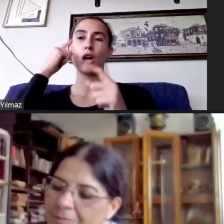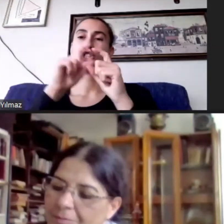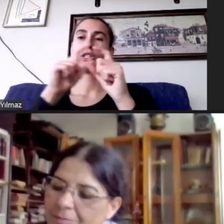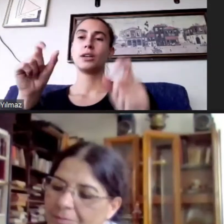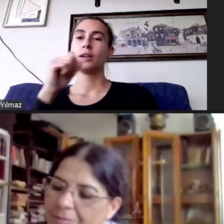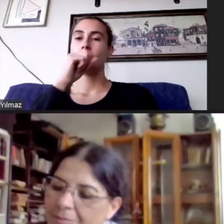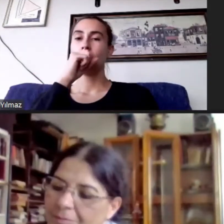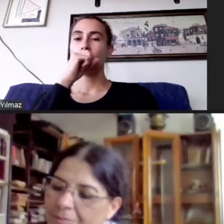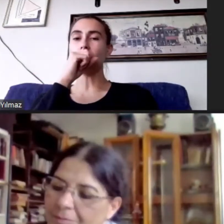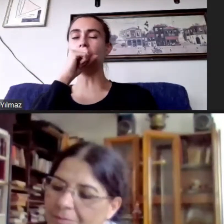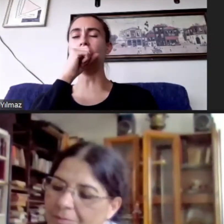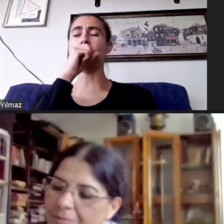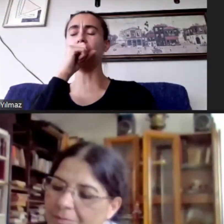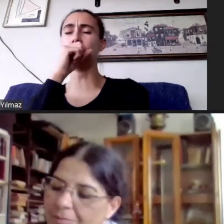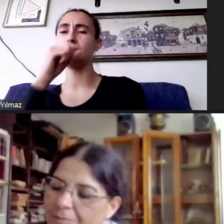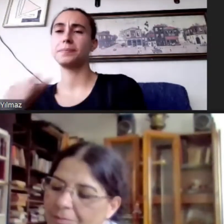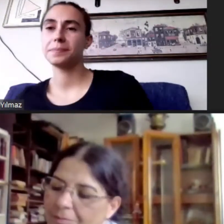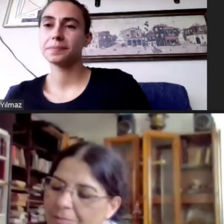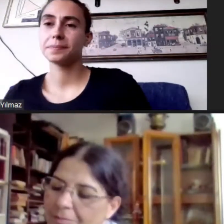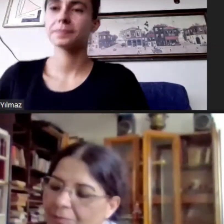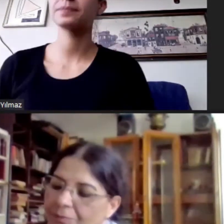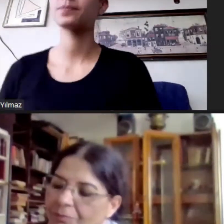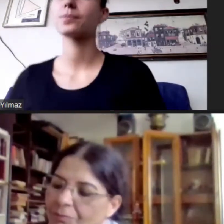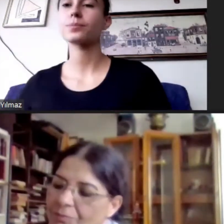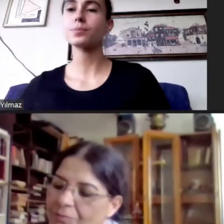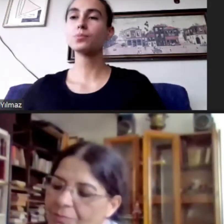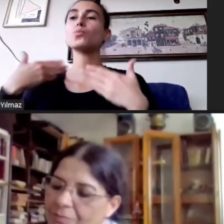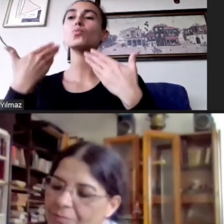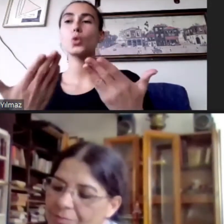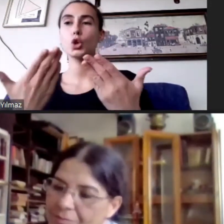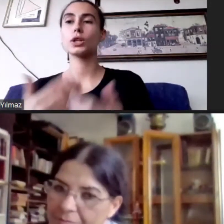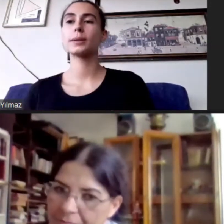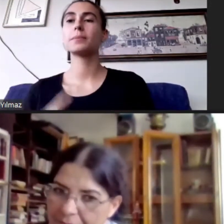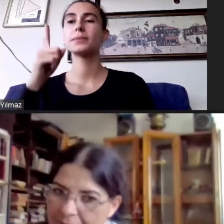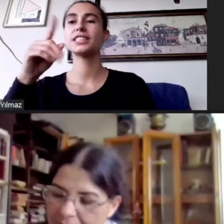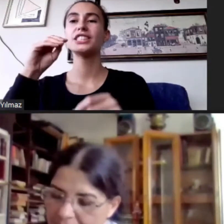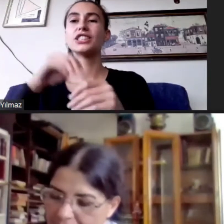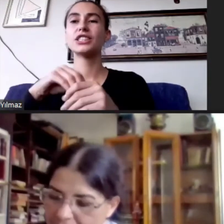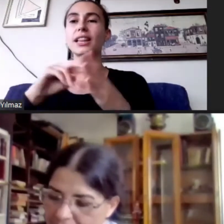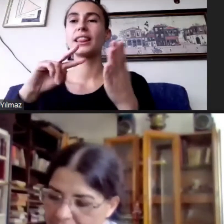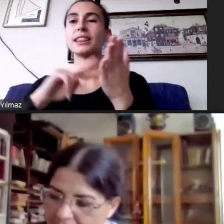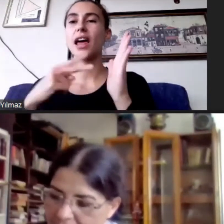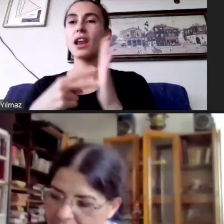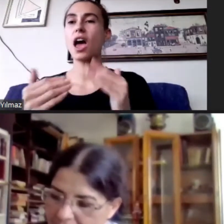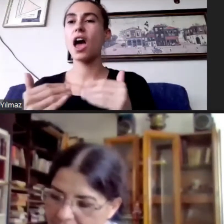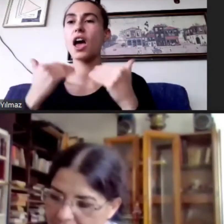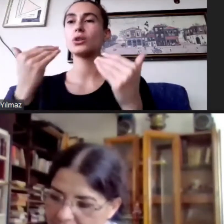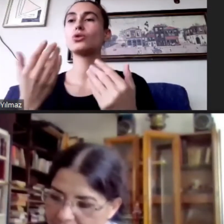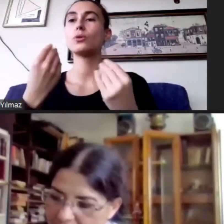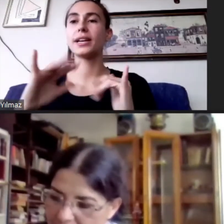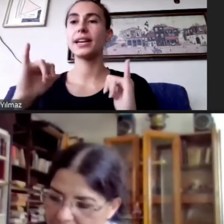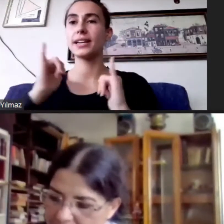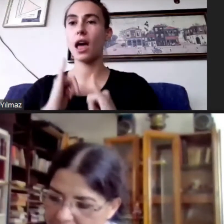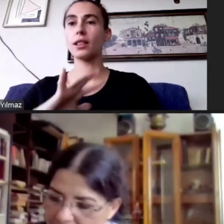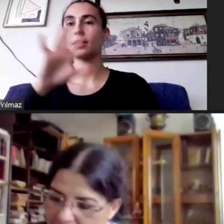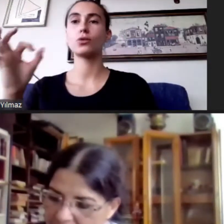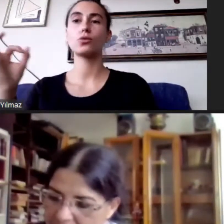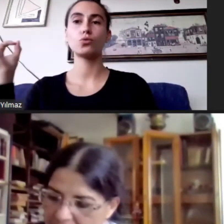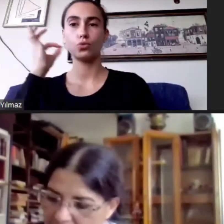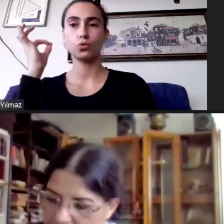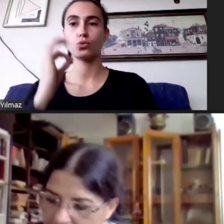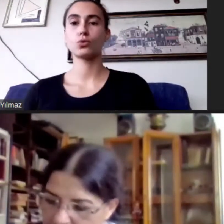Buyurun. Teşekkür ederim. Teknik bir aksaklık yoktur. Umarım rahatlıkla duyuluyordur sesim.